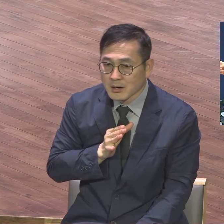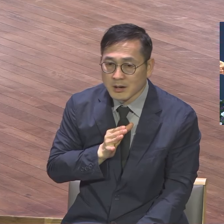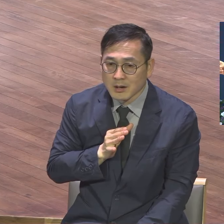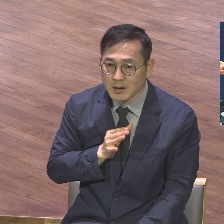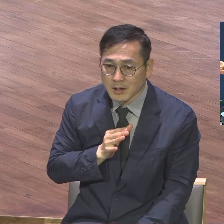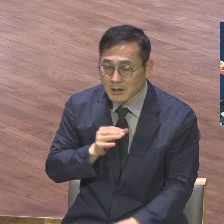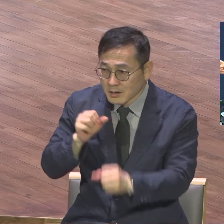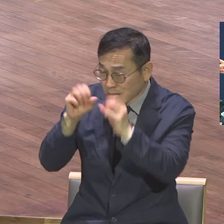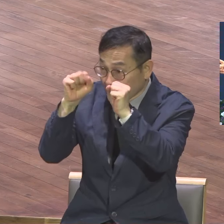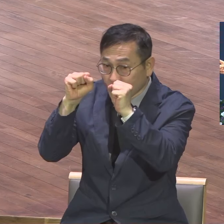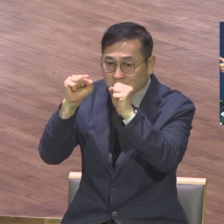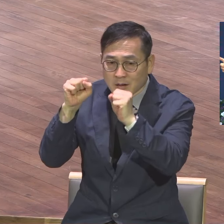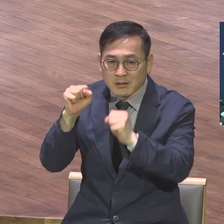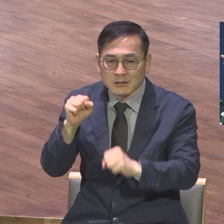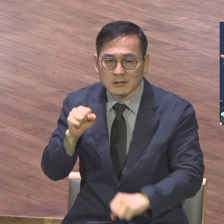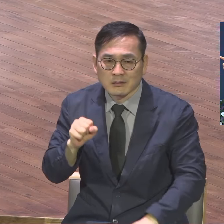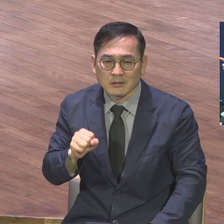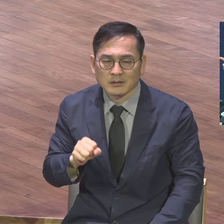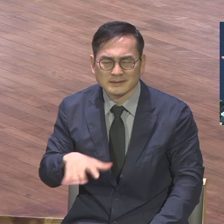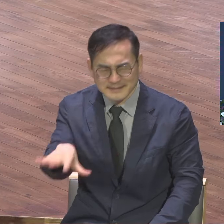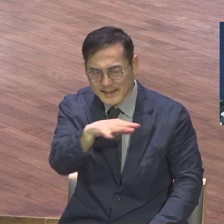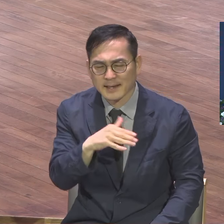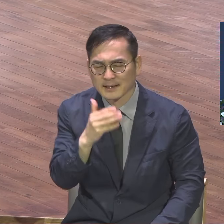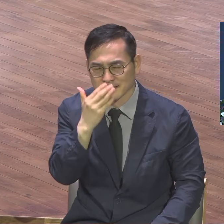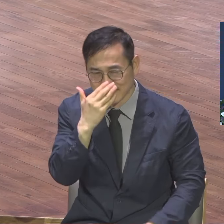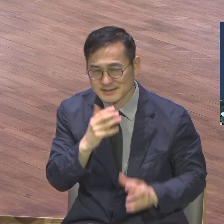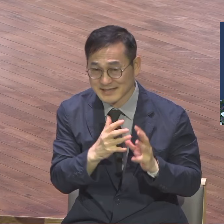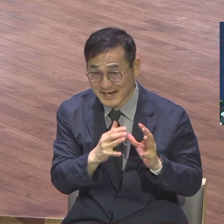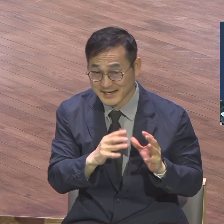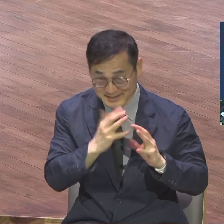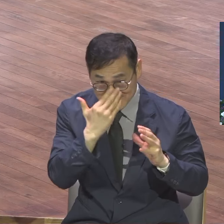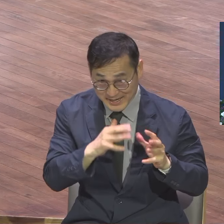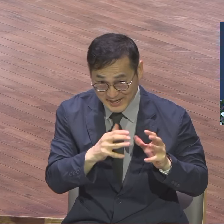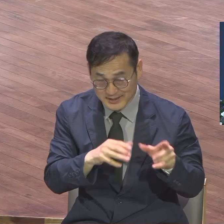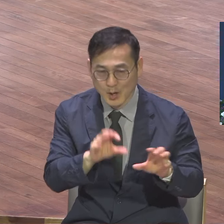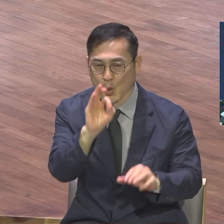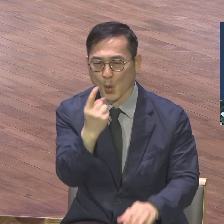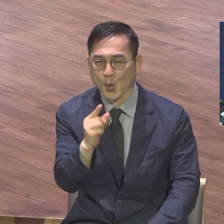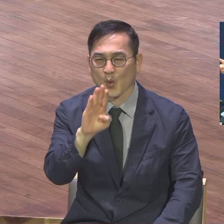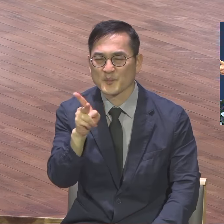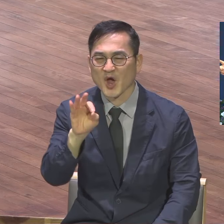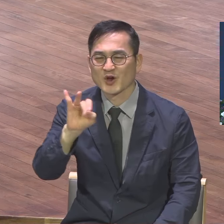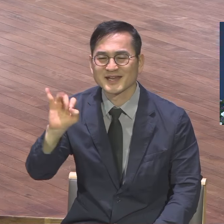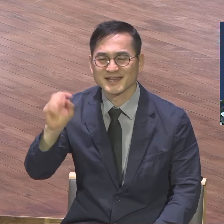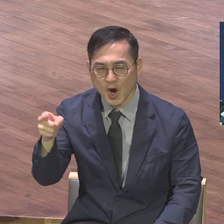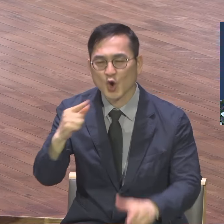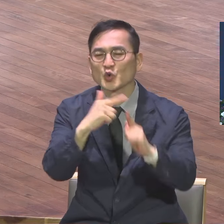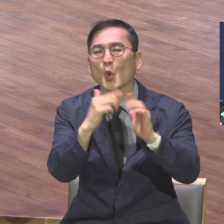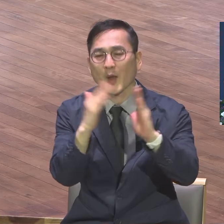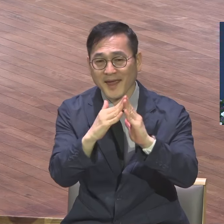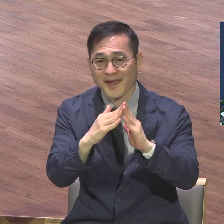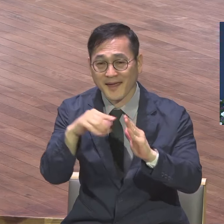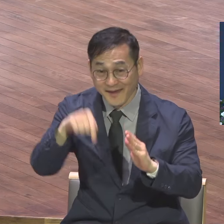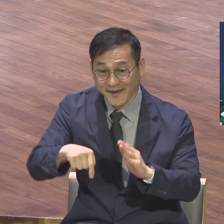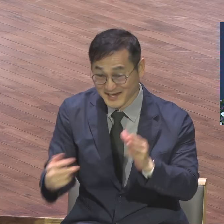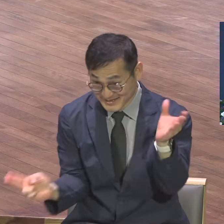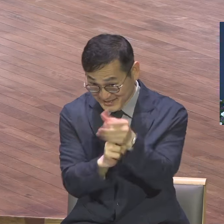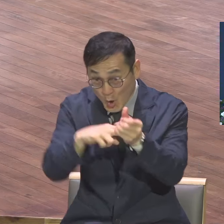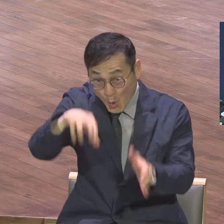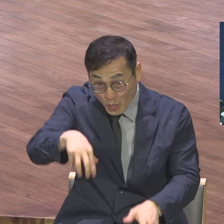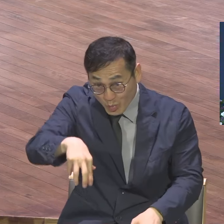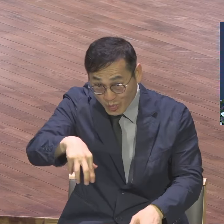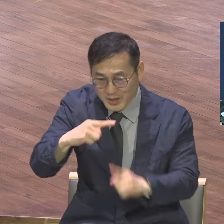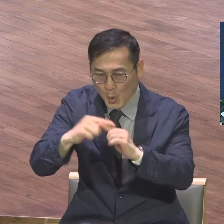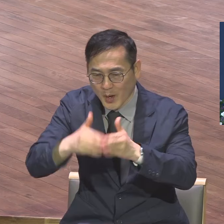지금 또 예루살렘 이스라엘 가면 성지순례 가면 오병이의 교회가 있어요. 그 자리에서 딱